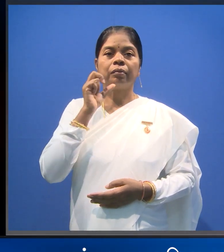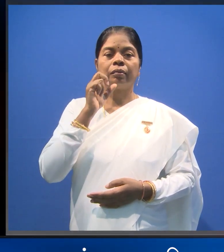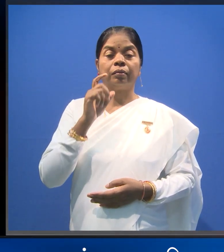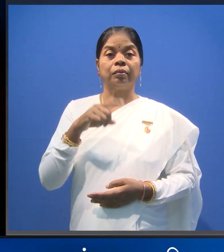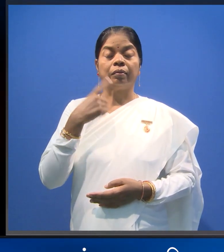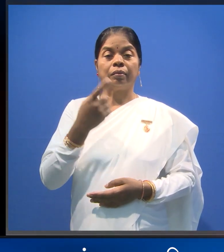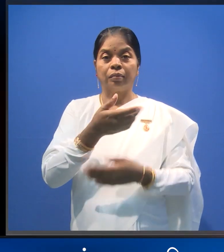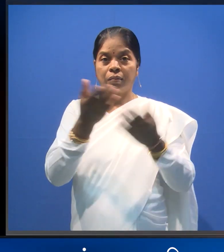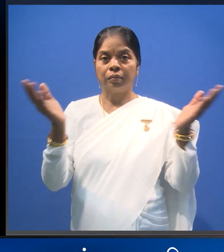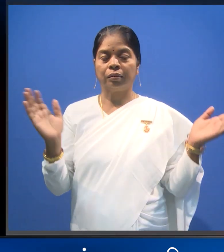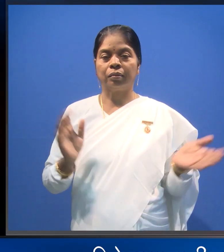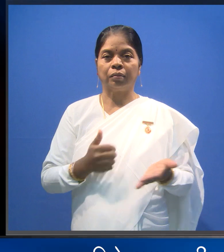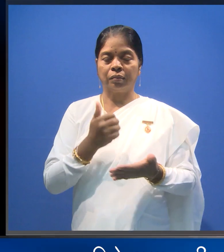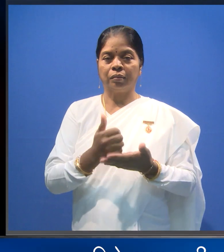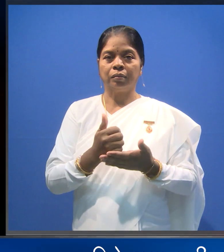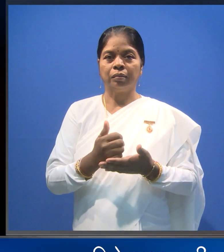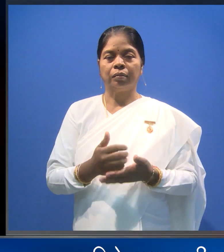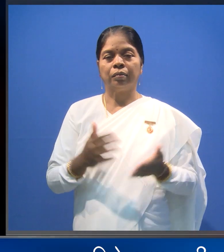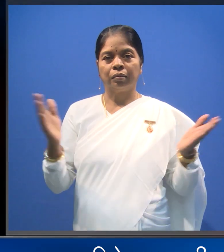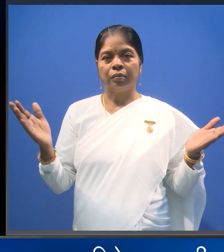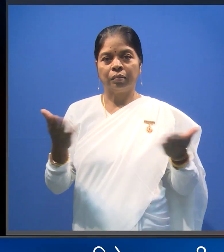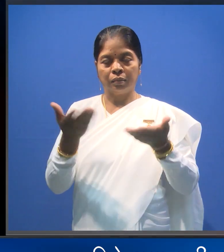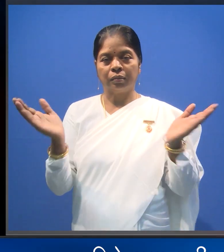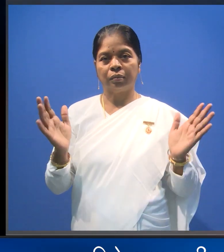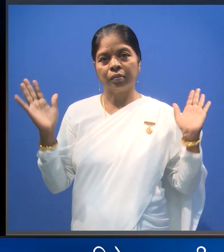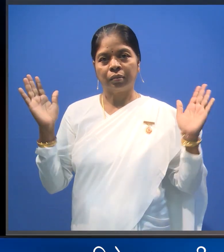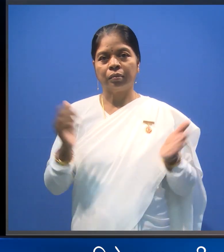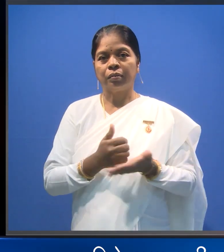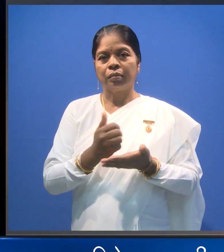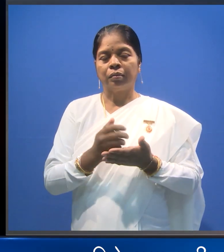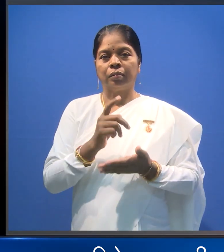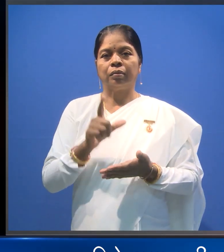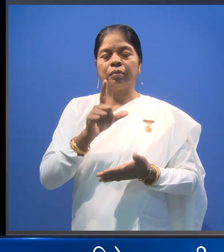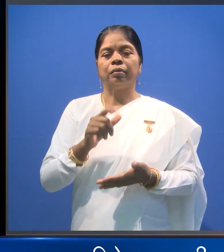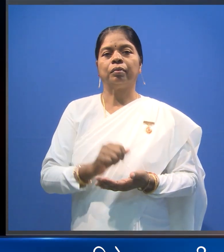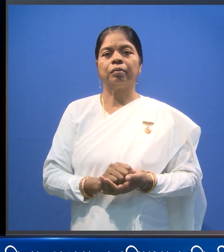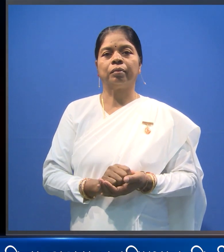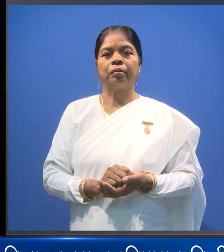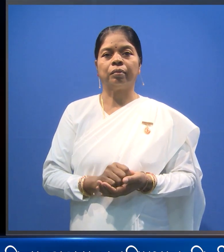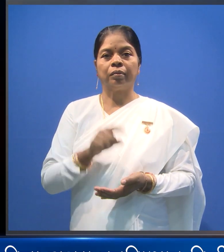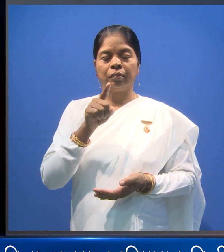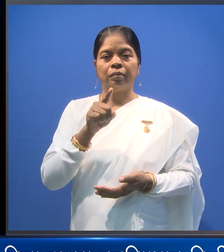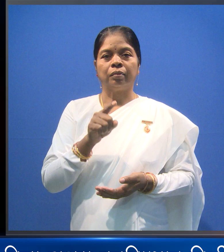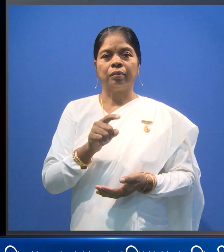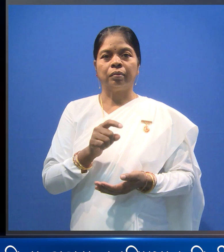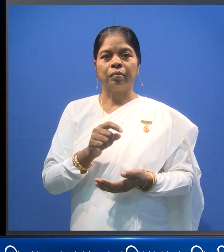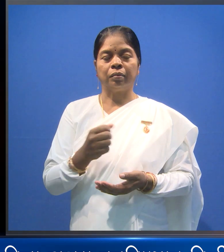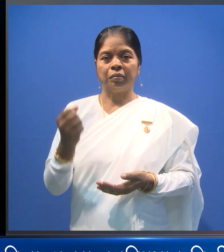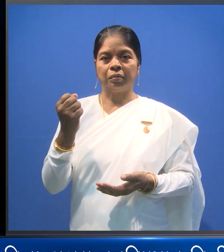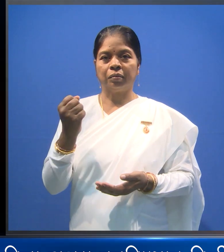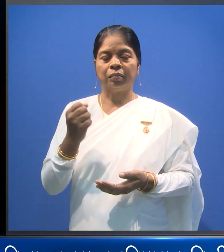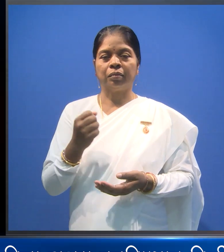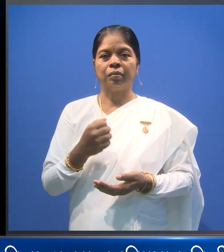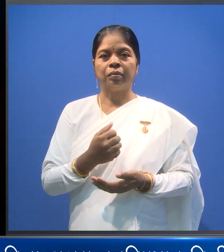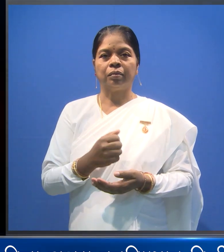सक्रिय समाजसेविकेच्या रूपात तिने समाजाची बहुमूल्य सेवा केली. तिला सक्षम